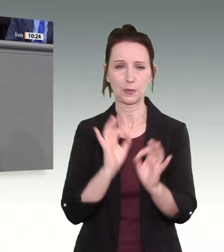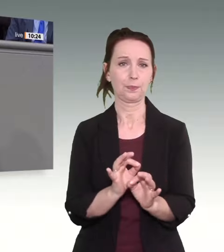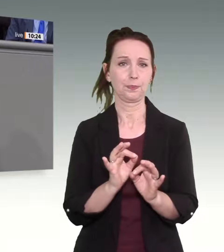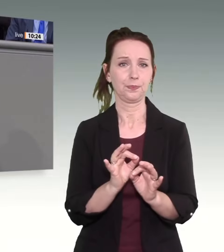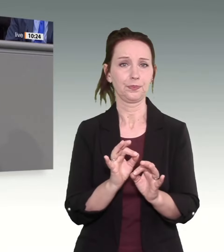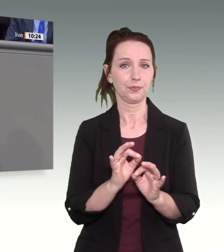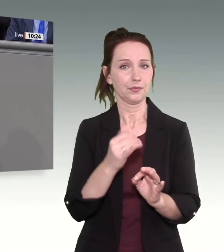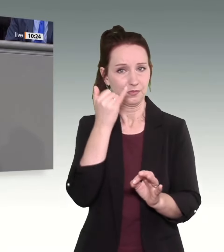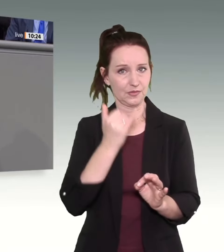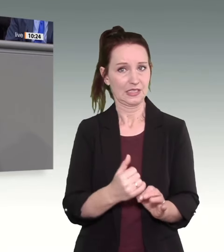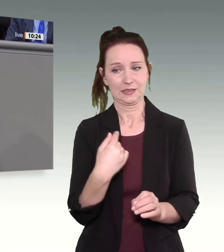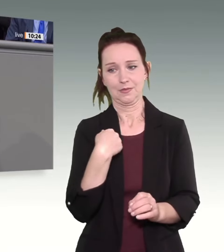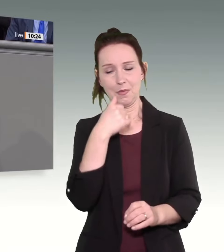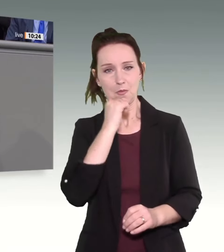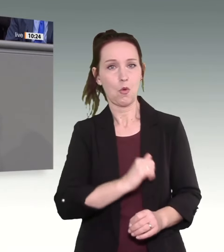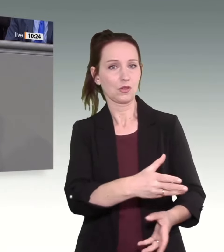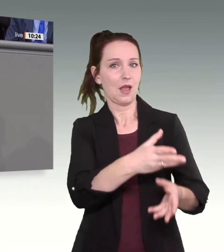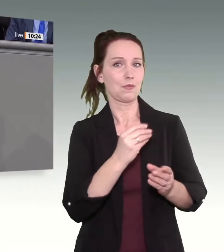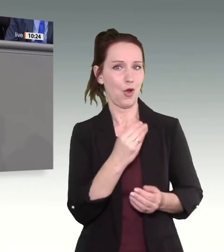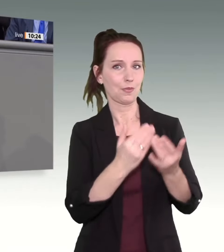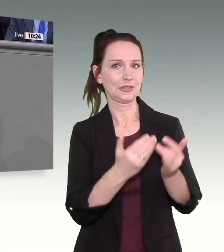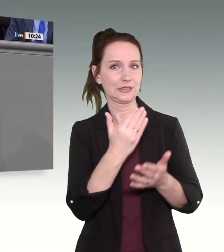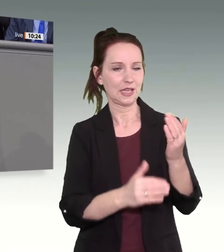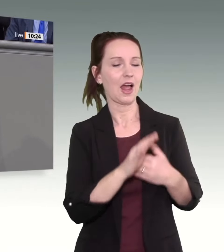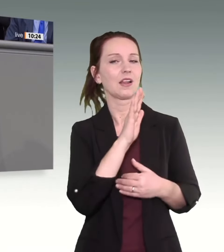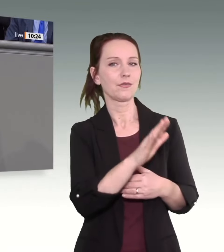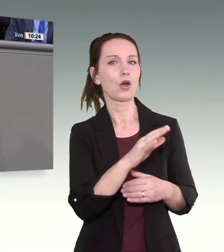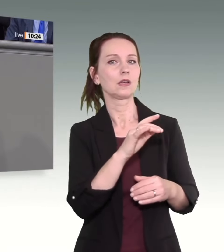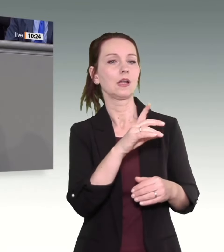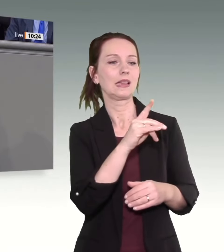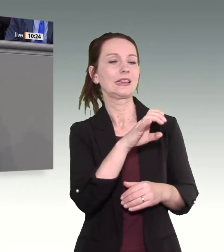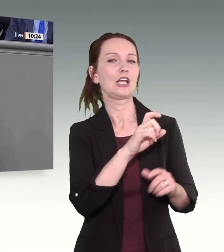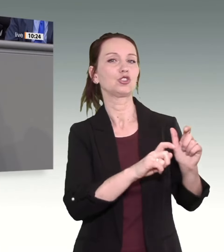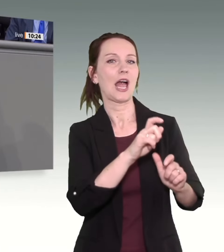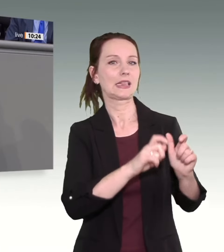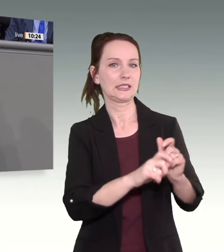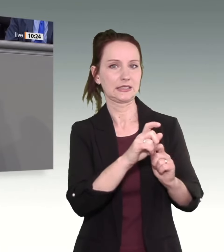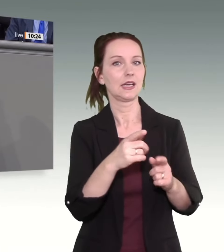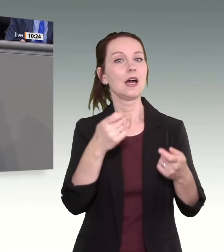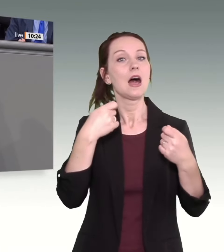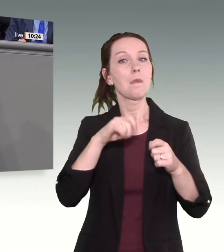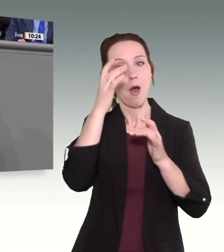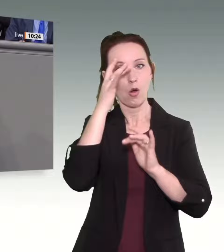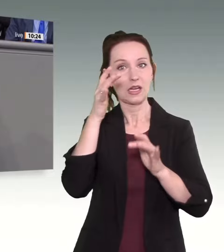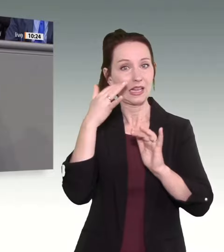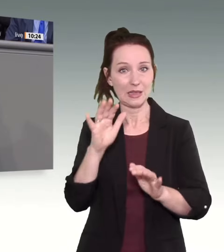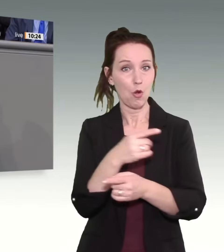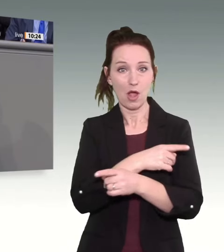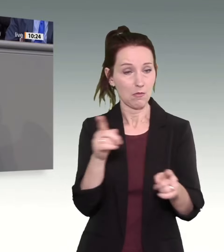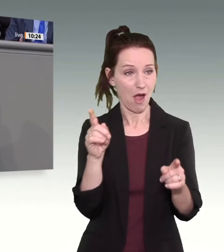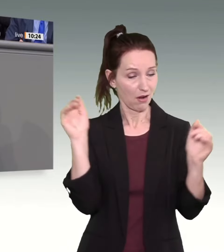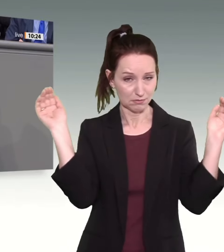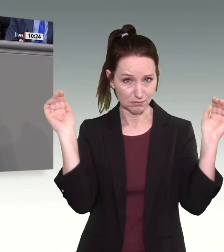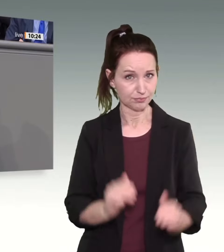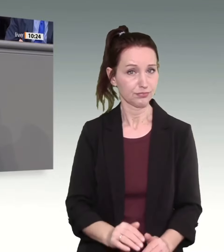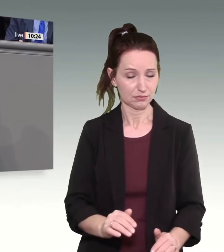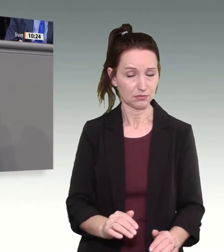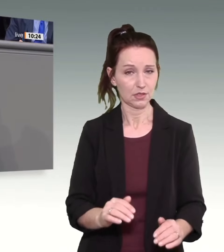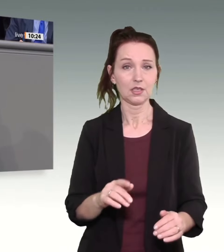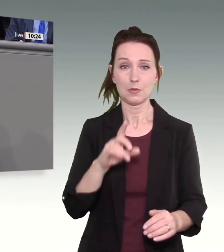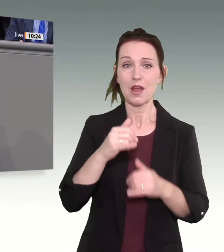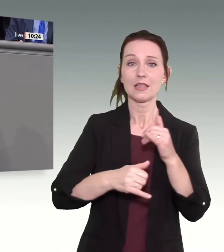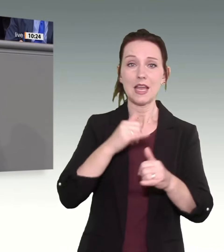2024 hatten wir ein Minus von 43 Prozent gegenüber 2022. Und das hat Auswirkungen. Projekte